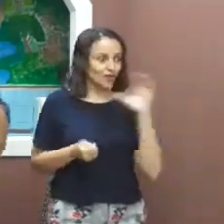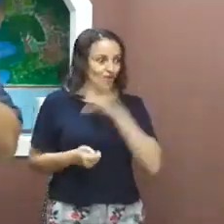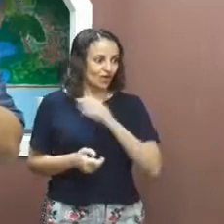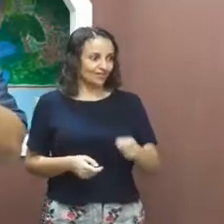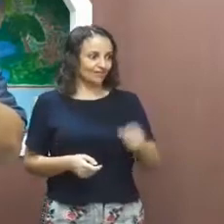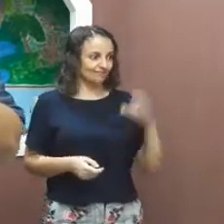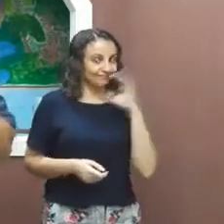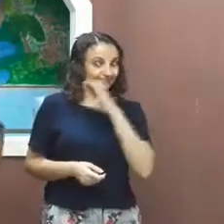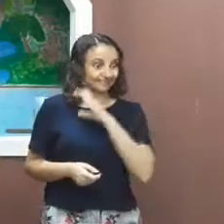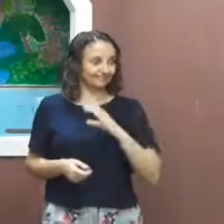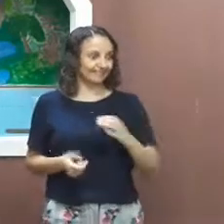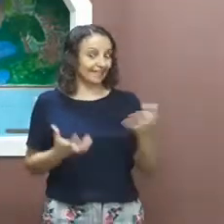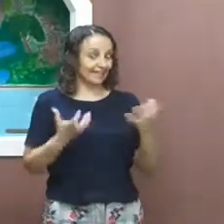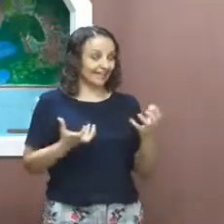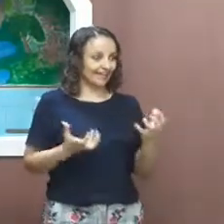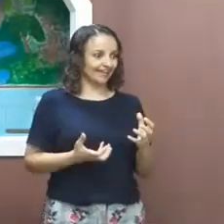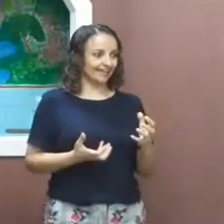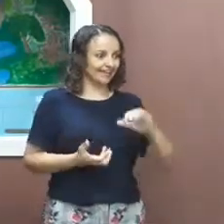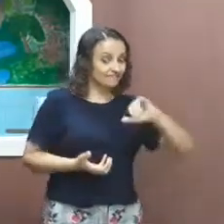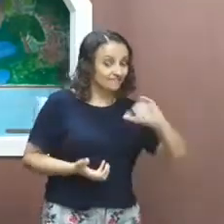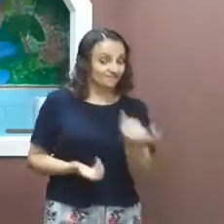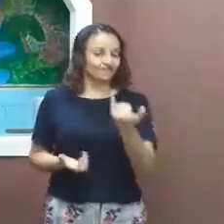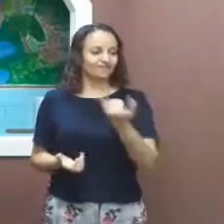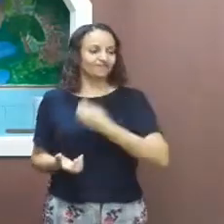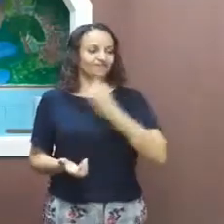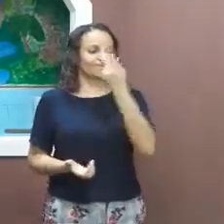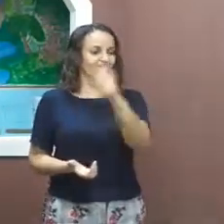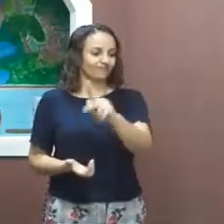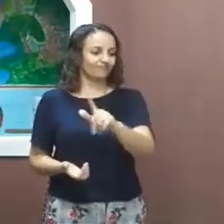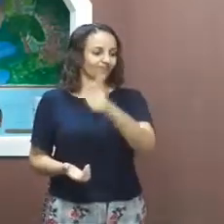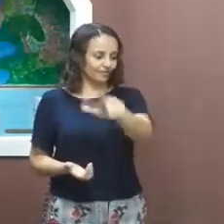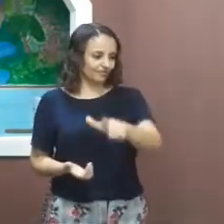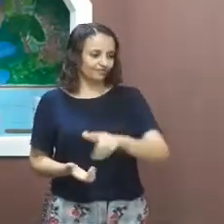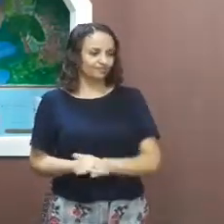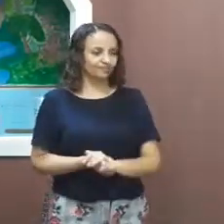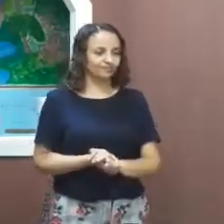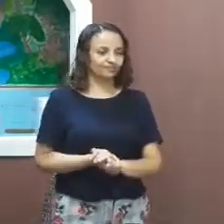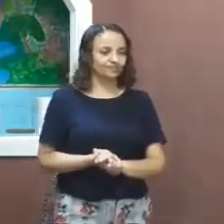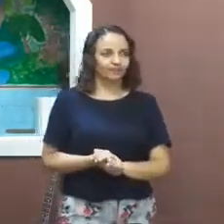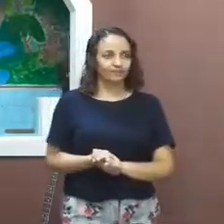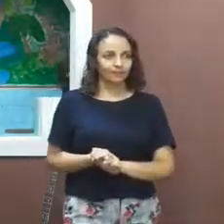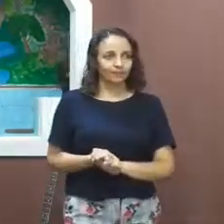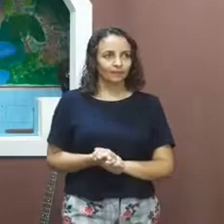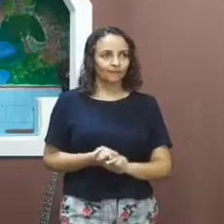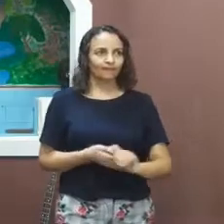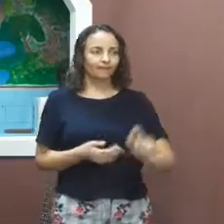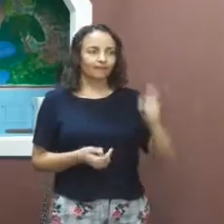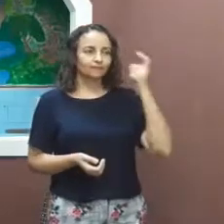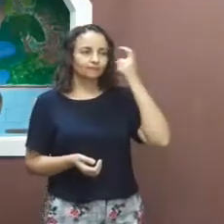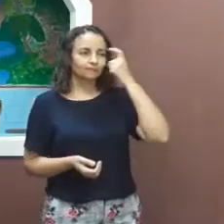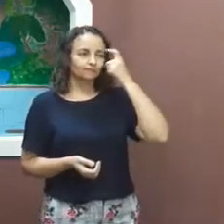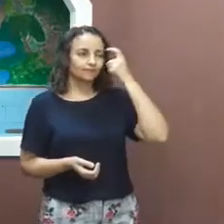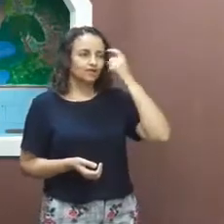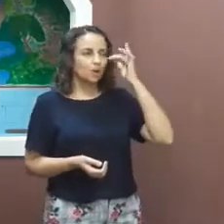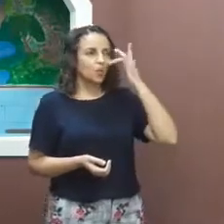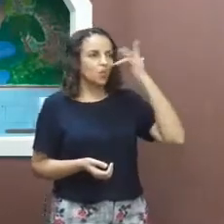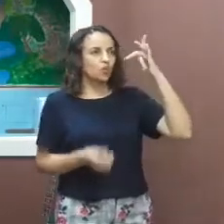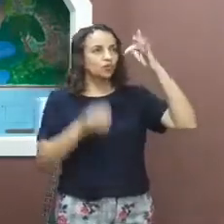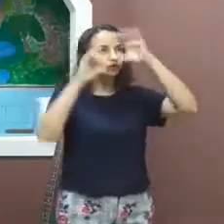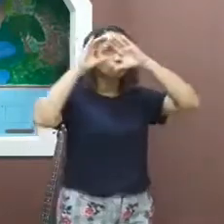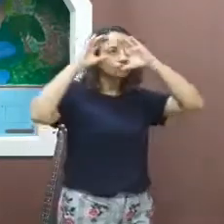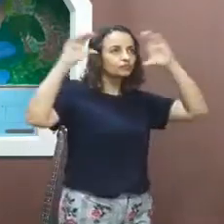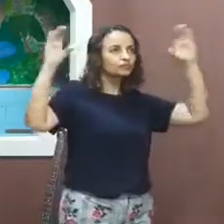Mas acumulem para vocês tesouros no céu. O que são os tesouros no céu? Pensamento das